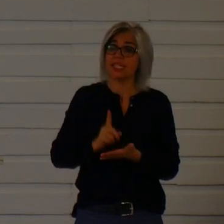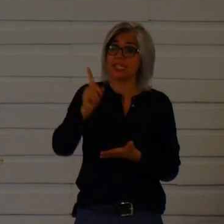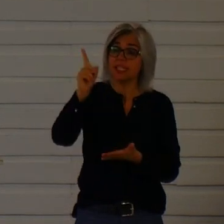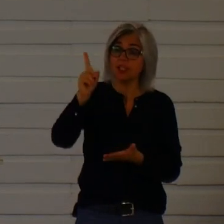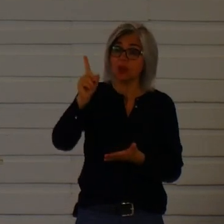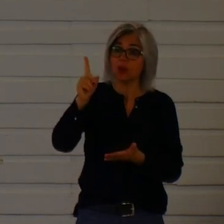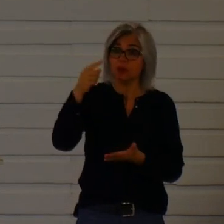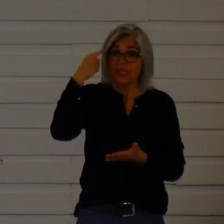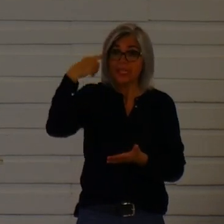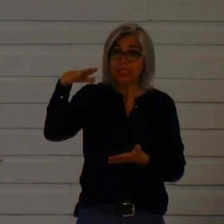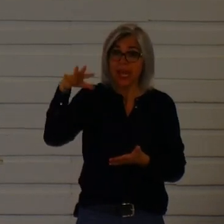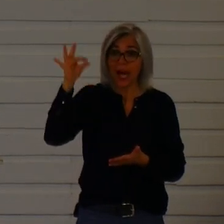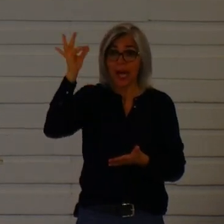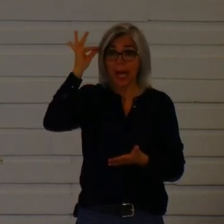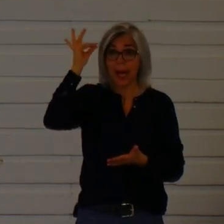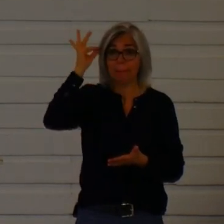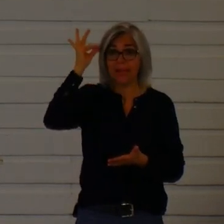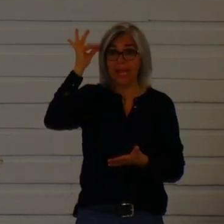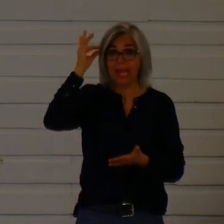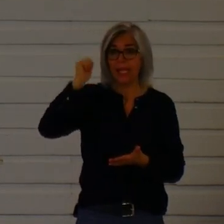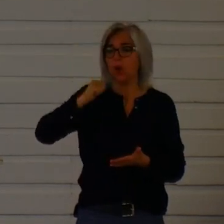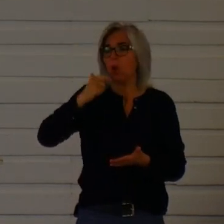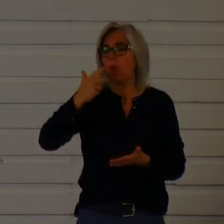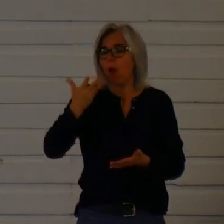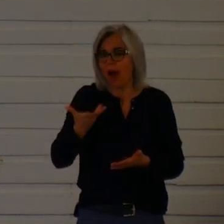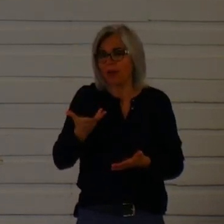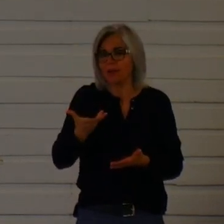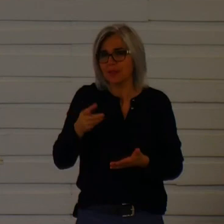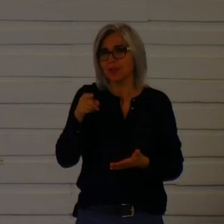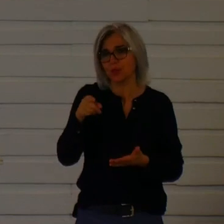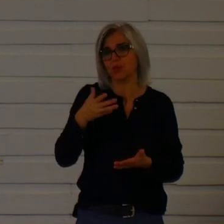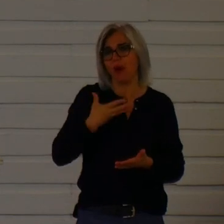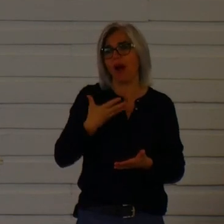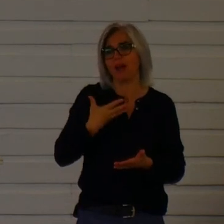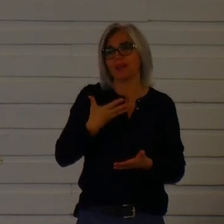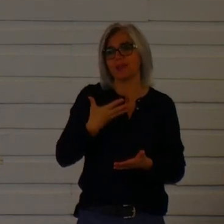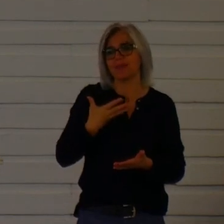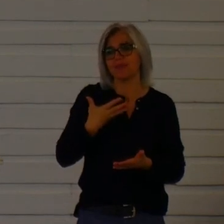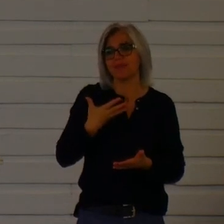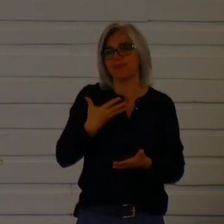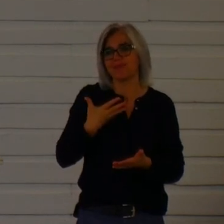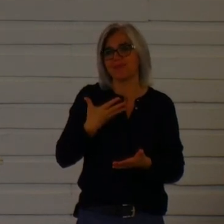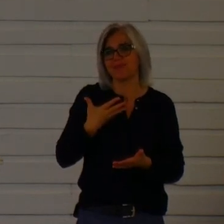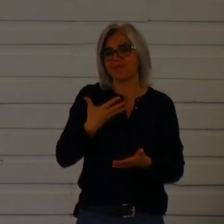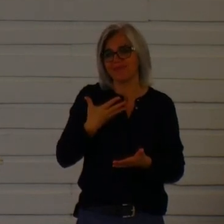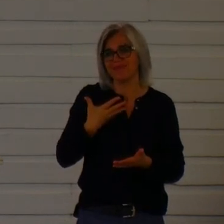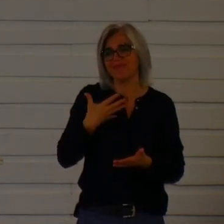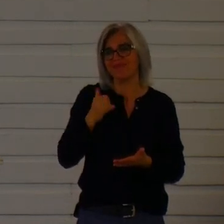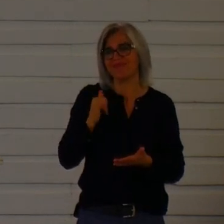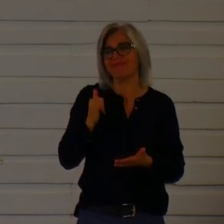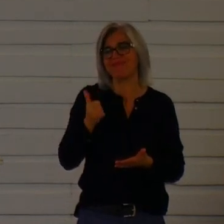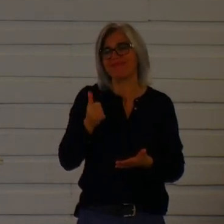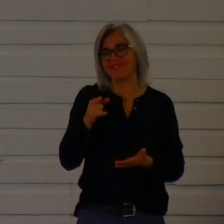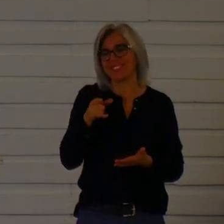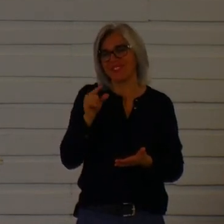non è nel mio volere, se non è per il mio volere. Quindi alcune situazioni avvengono, però voglio dirti questo, che come il Signore ha risposto